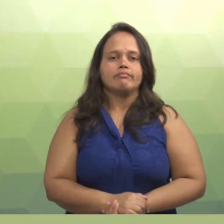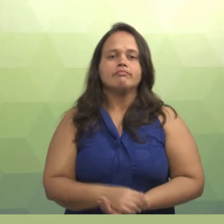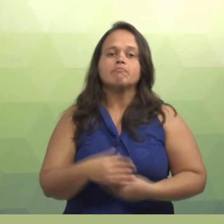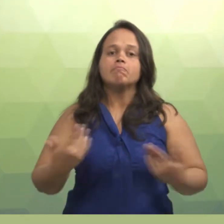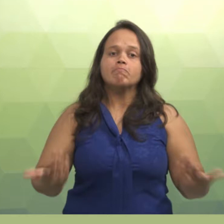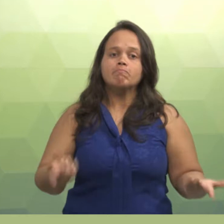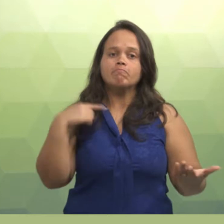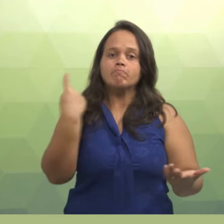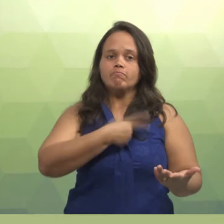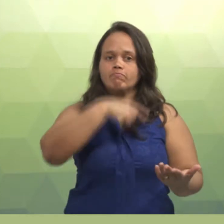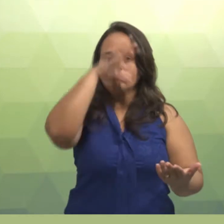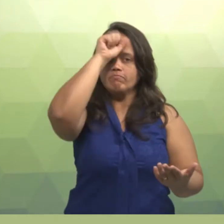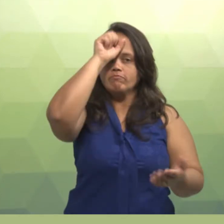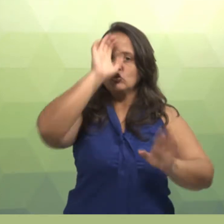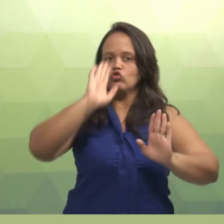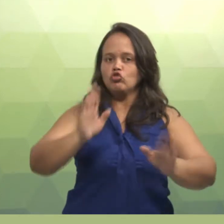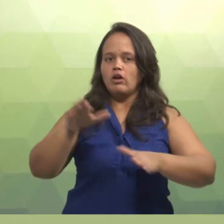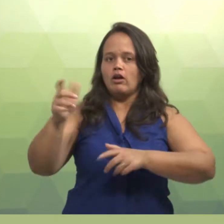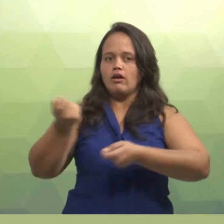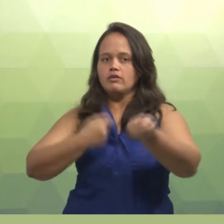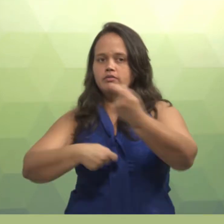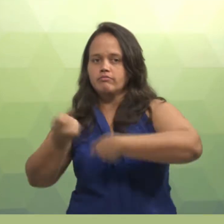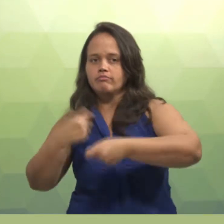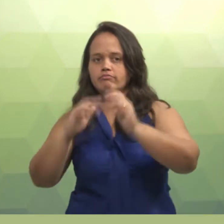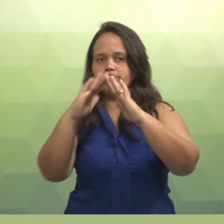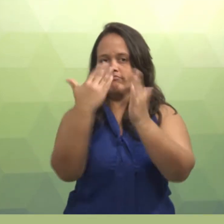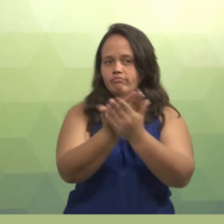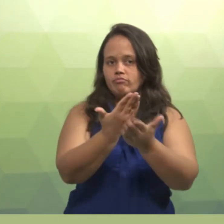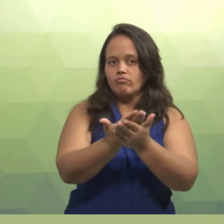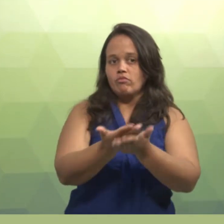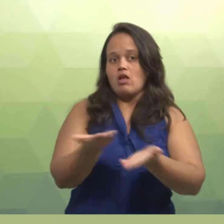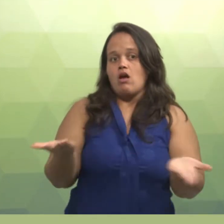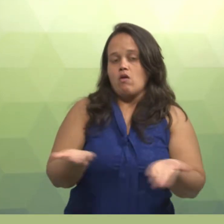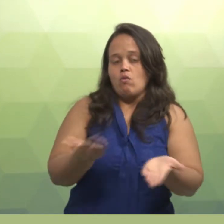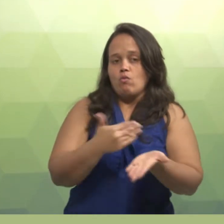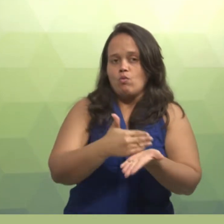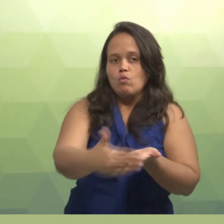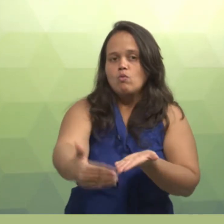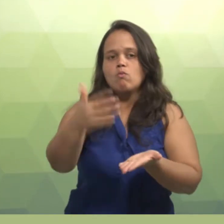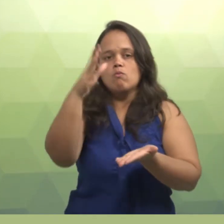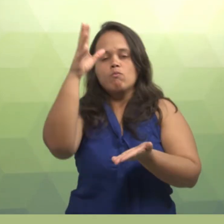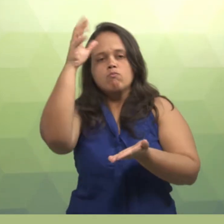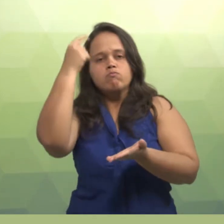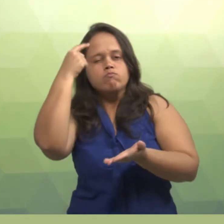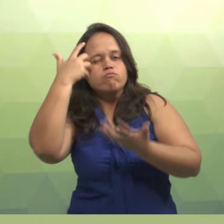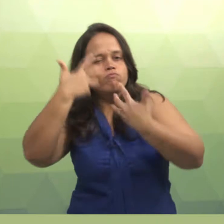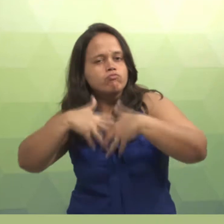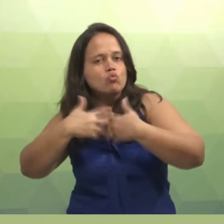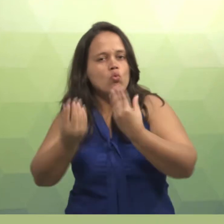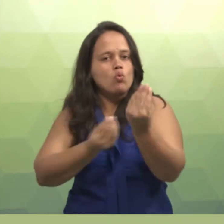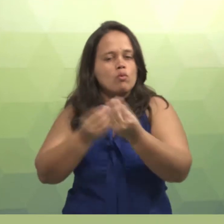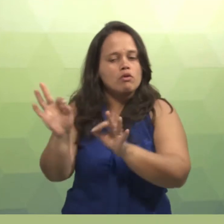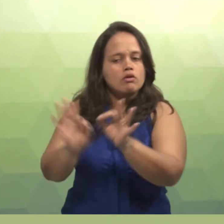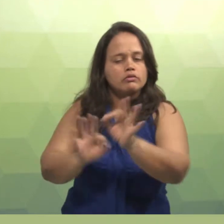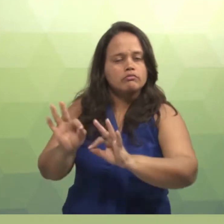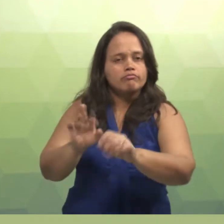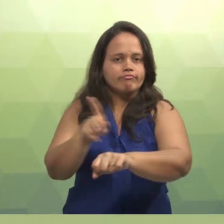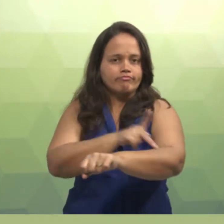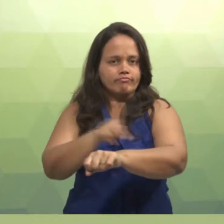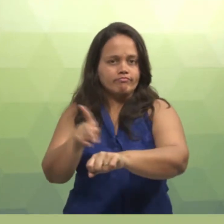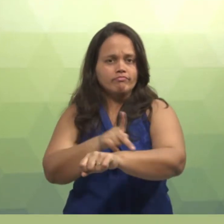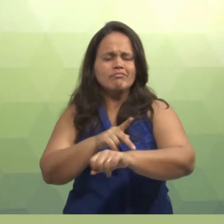Bom, vimos até aqui sobre a organização administrativa da escola. Vamos refletir agora sobre a sua